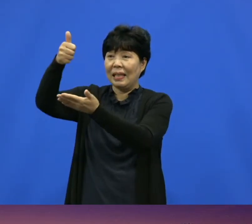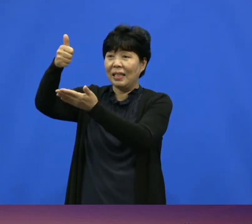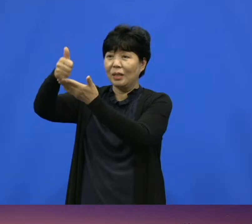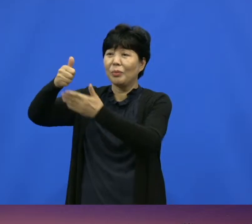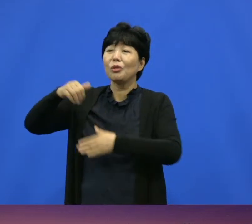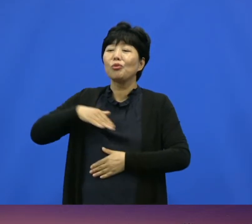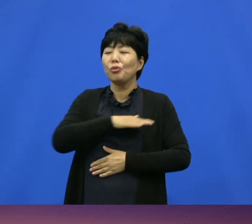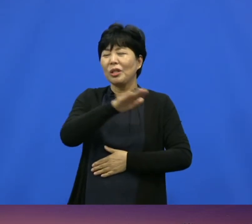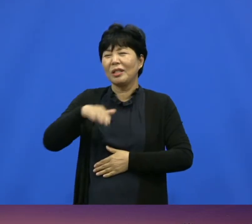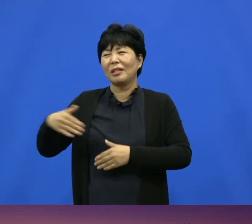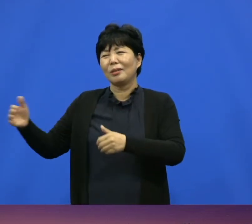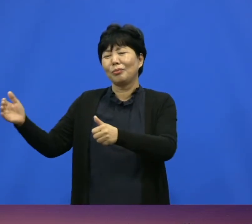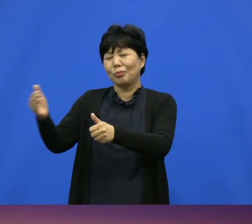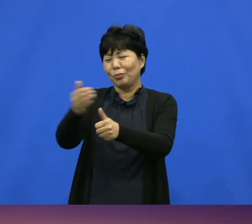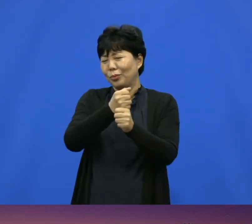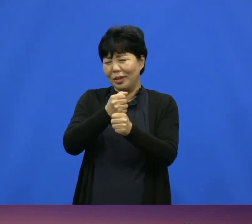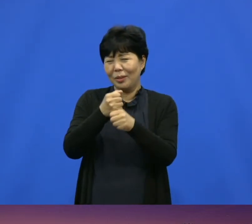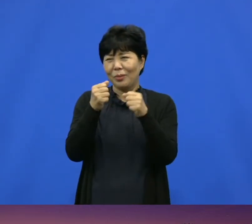붙으시기 때문이에요.